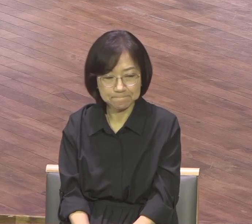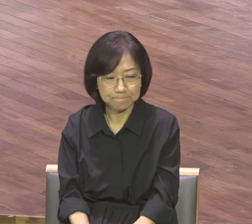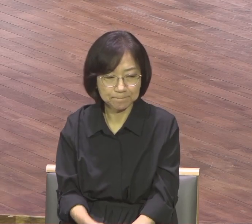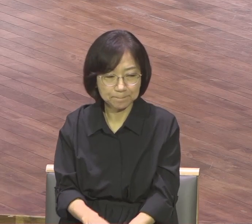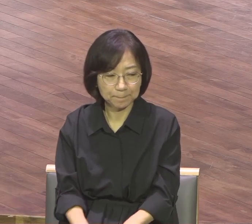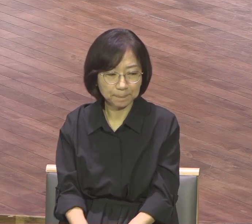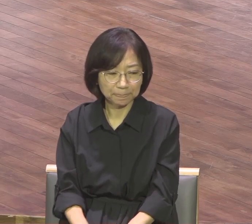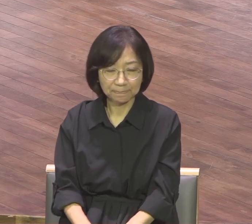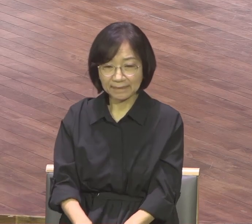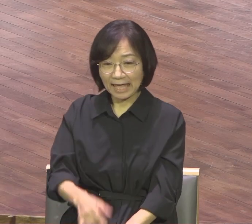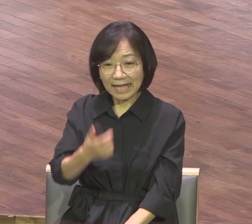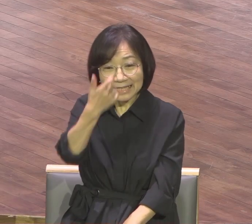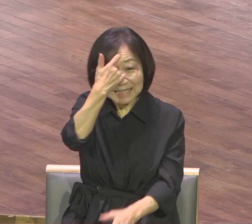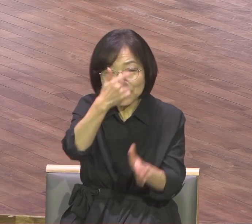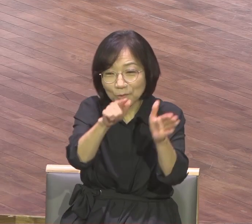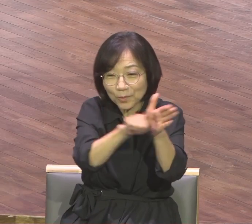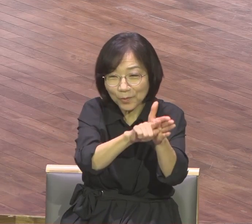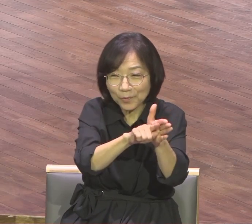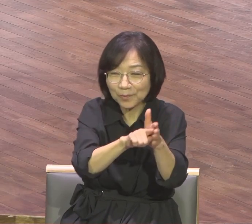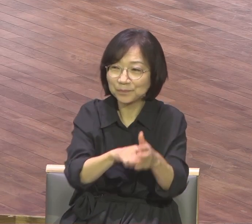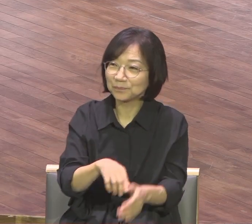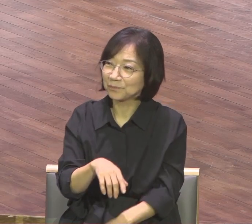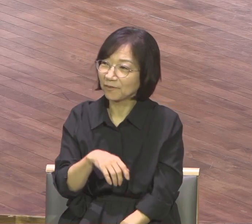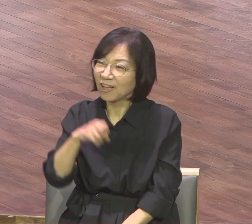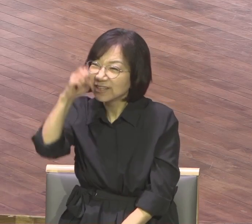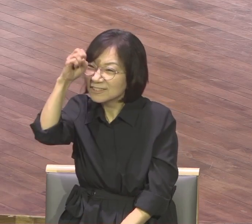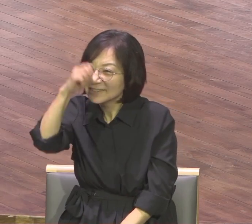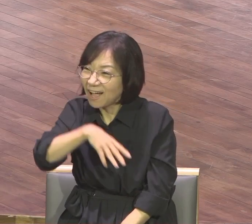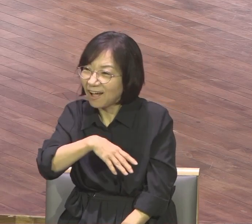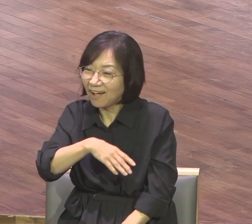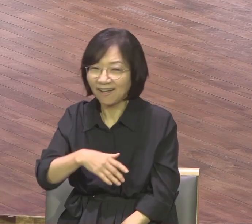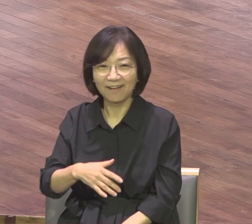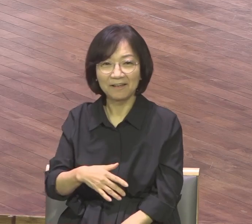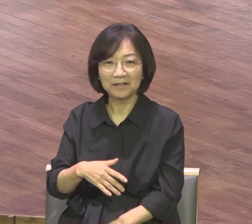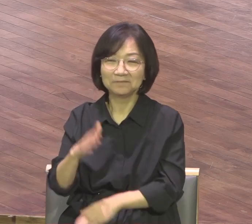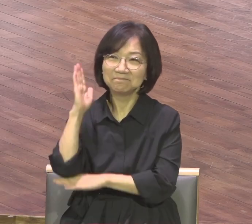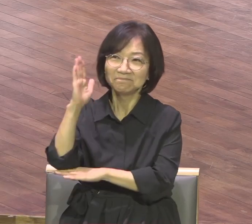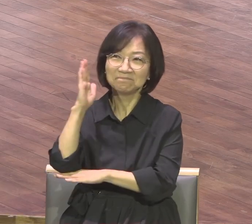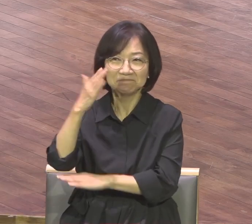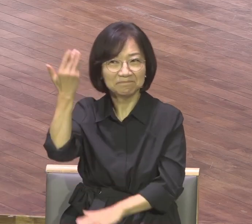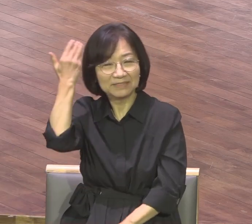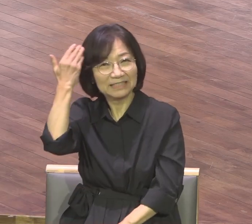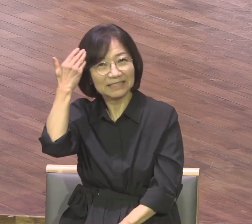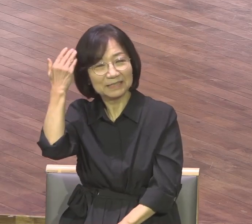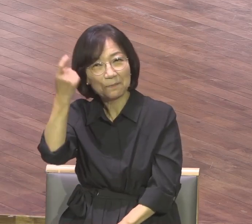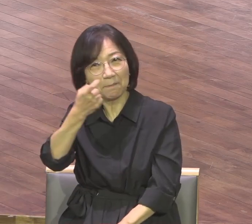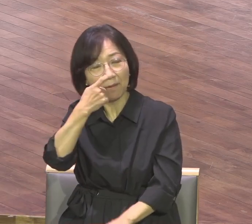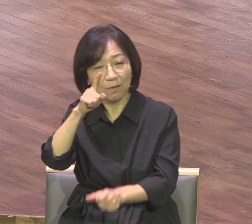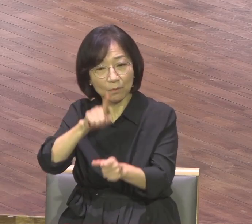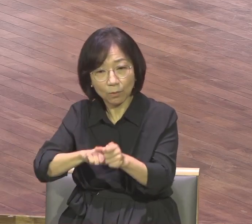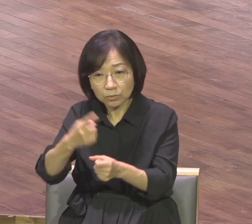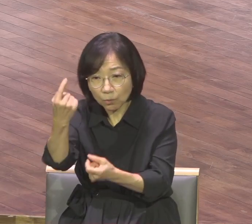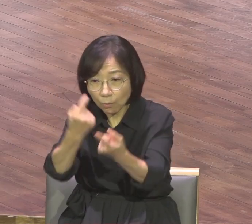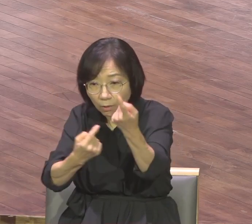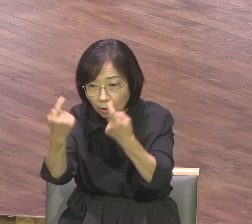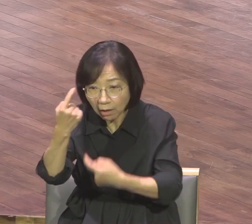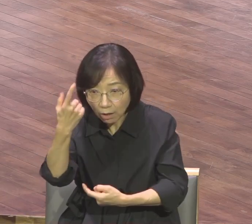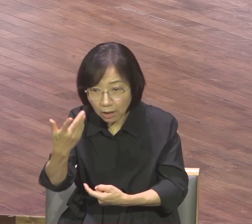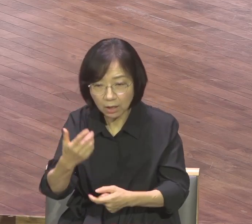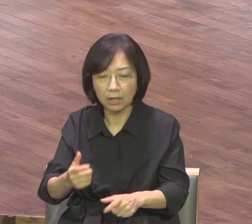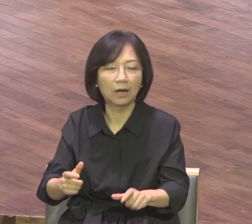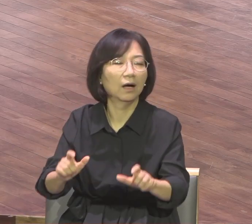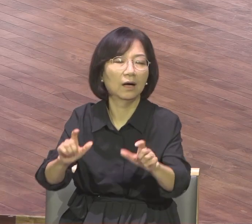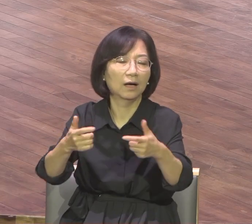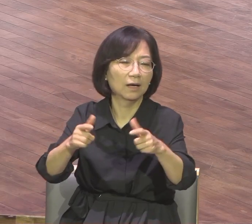기독교는 취미생활하면서 오는 것이 아니에요. 교양 강좌 들으러 오는 것이 아니에요. 내 기분 살려 오는